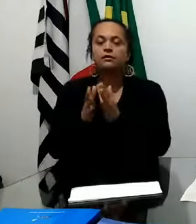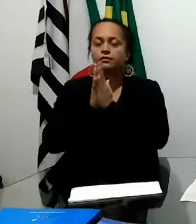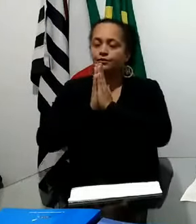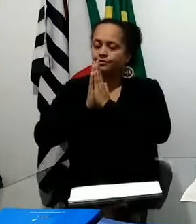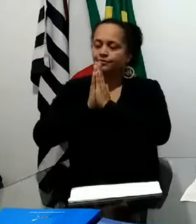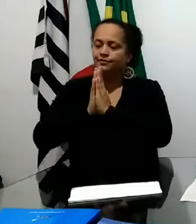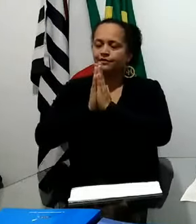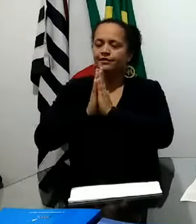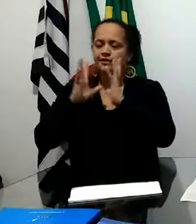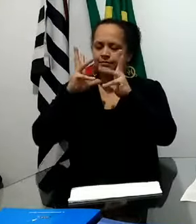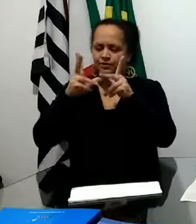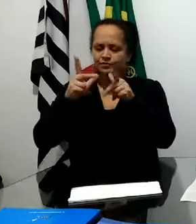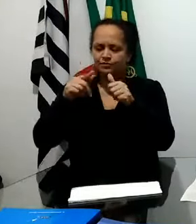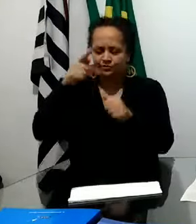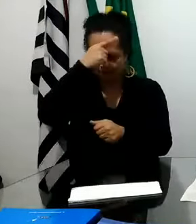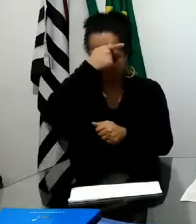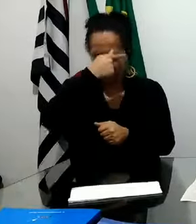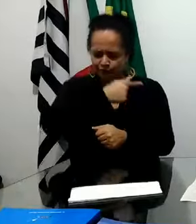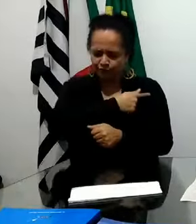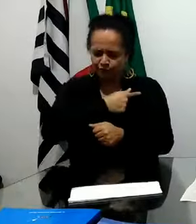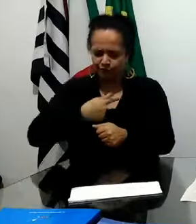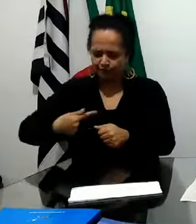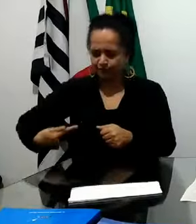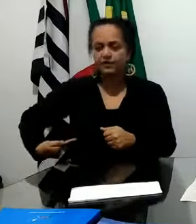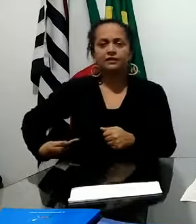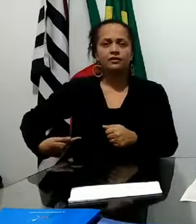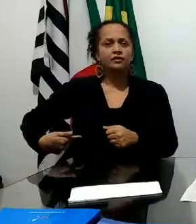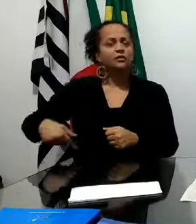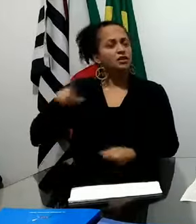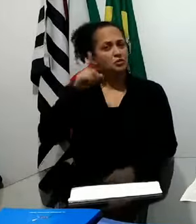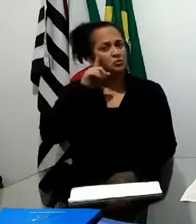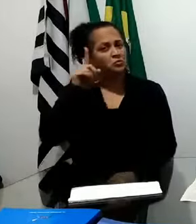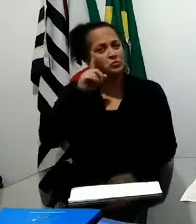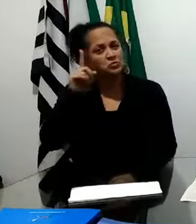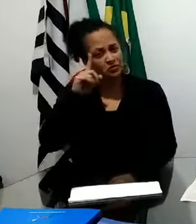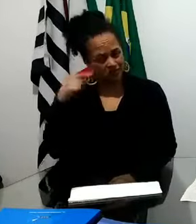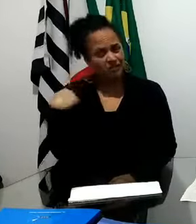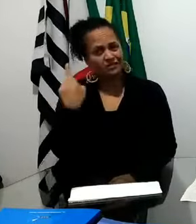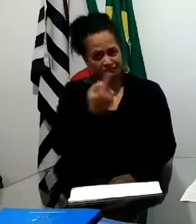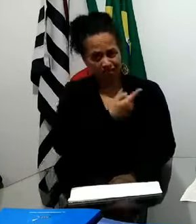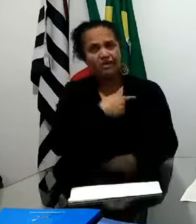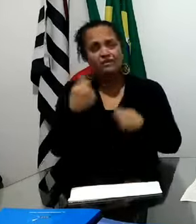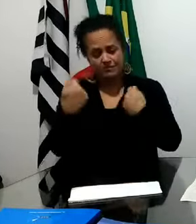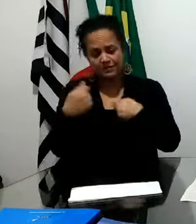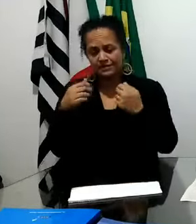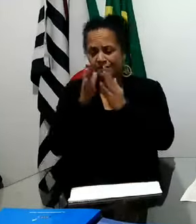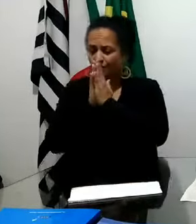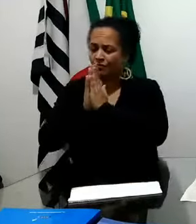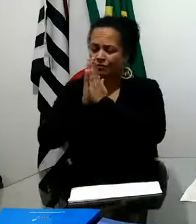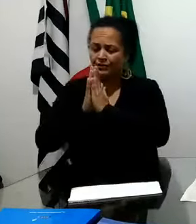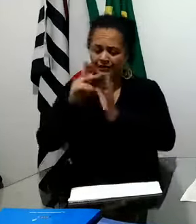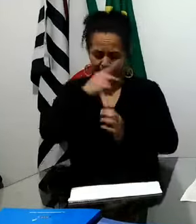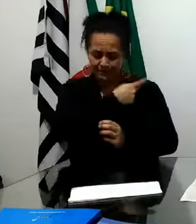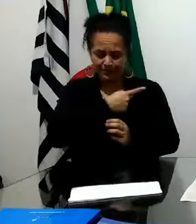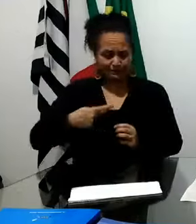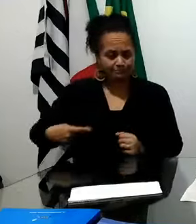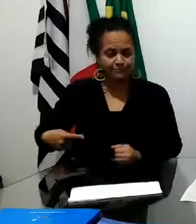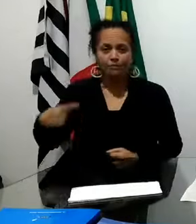E todos os dias a gente tem orado e intercedido, né, pelas autoridades políticas do nosso